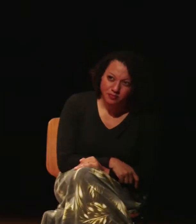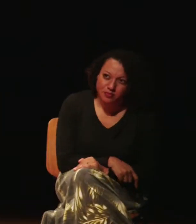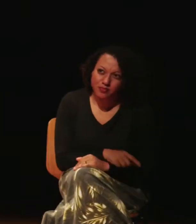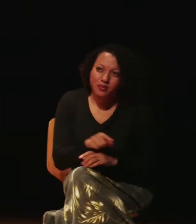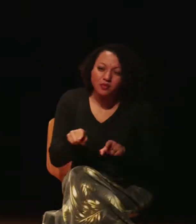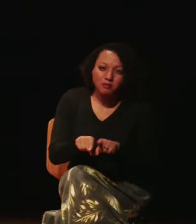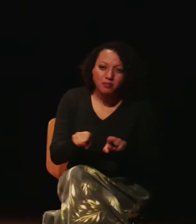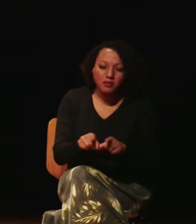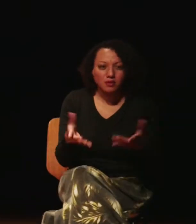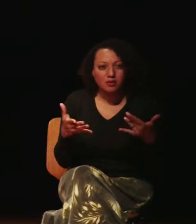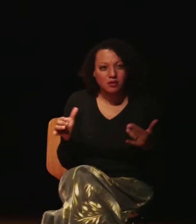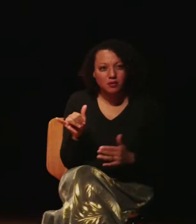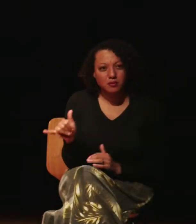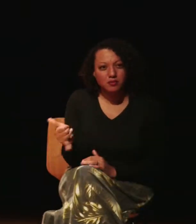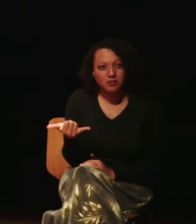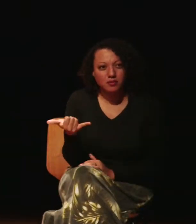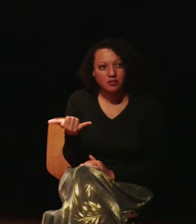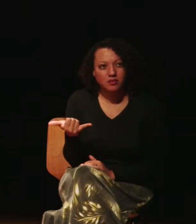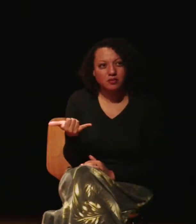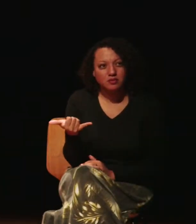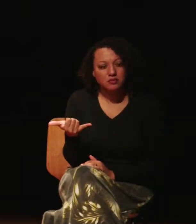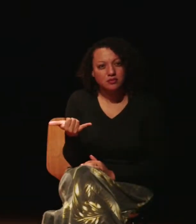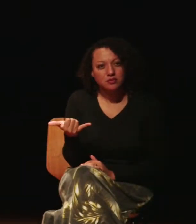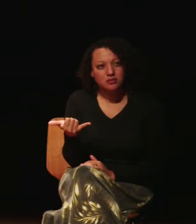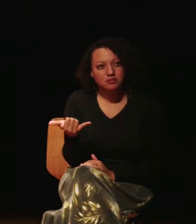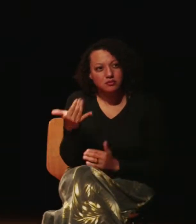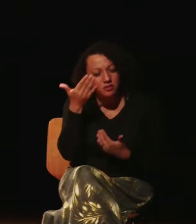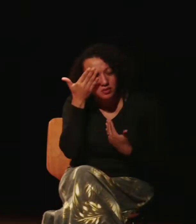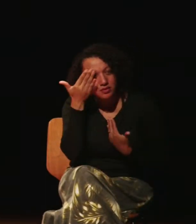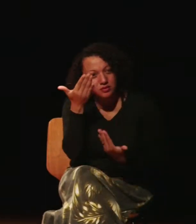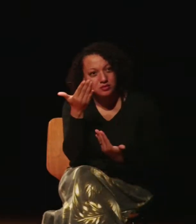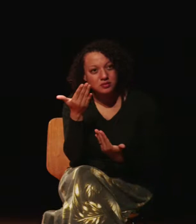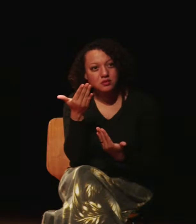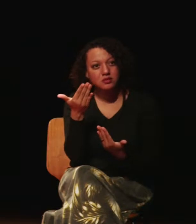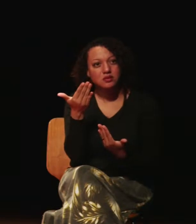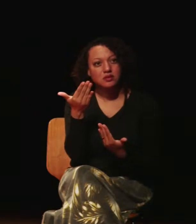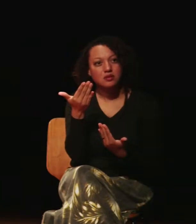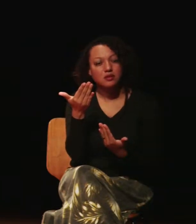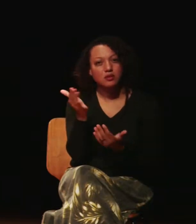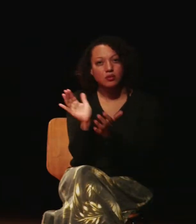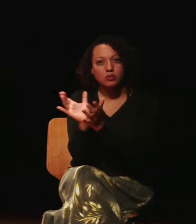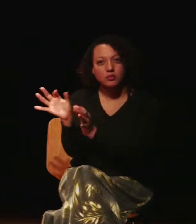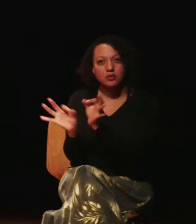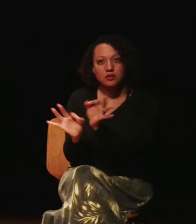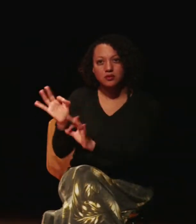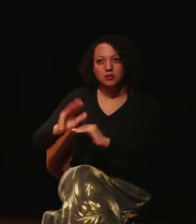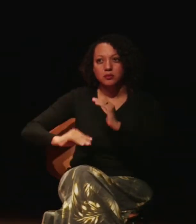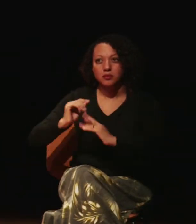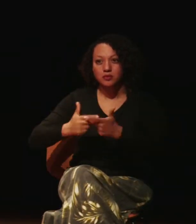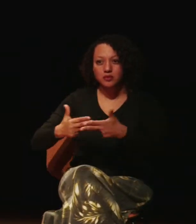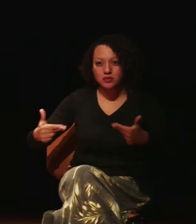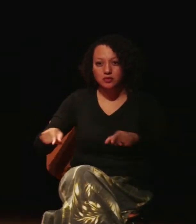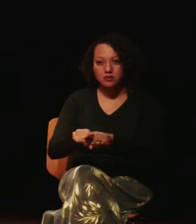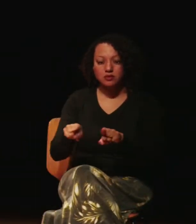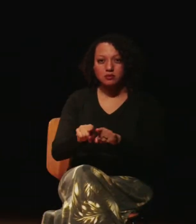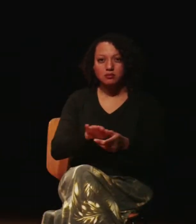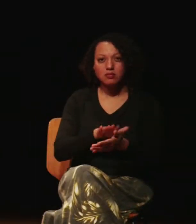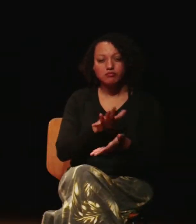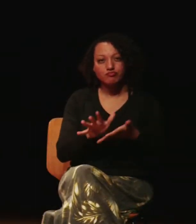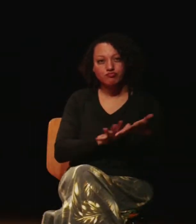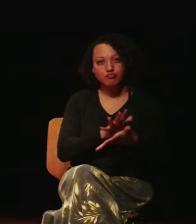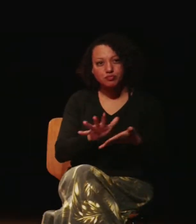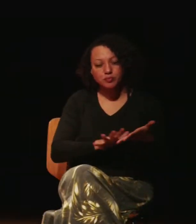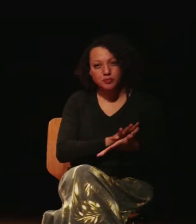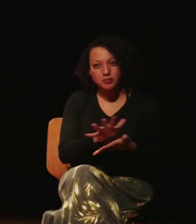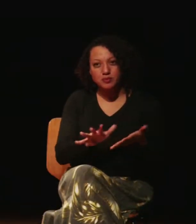E também queria aproveitar essa oportunidade de estar aqui, de agradecer o outro lado da organização, que é a equipe de produção, pessoal da